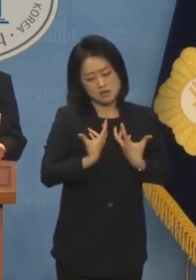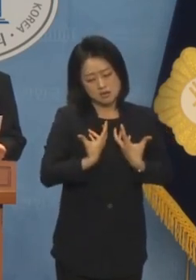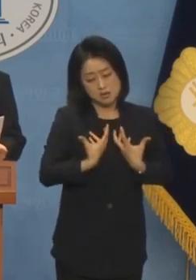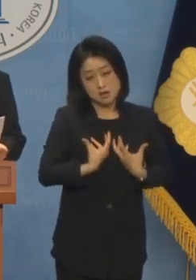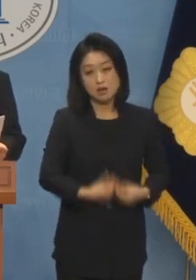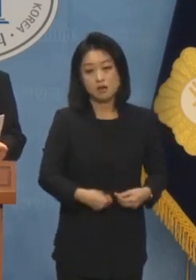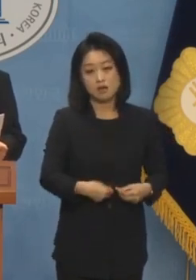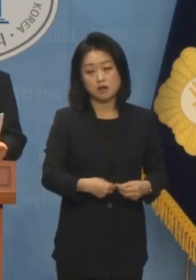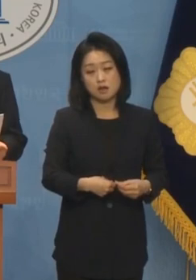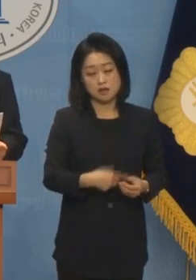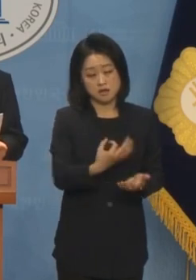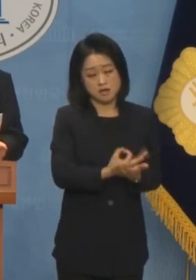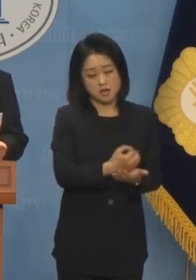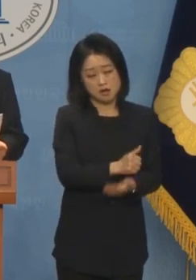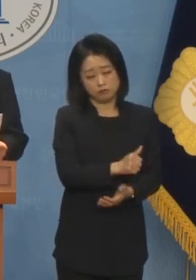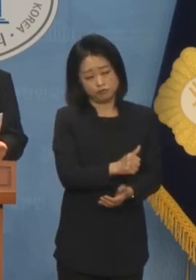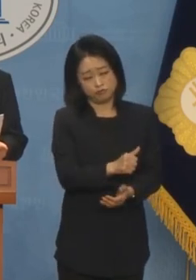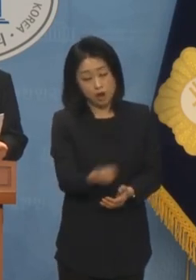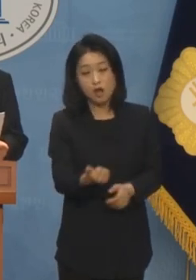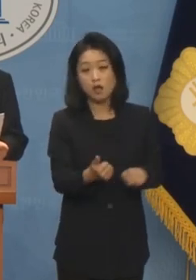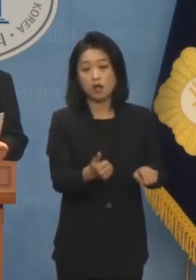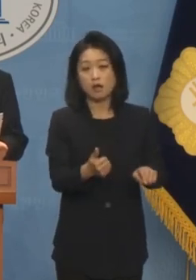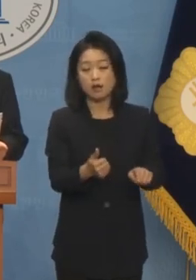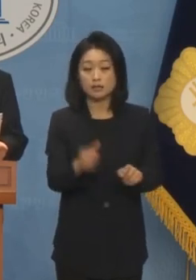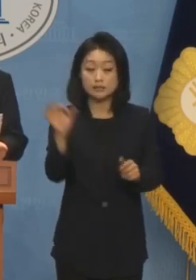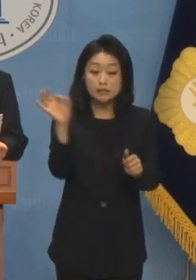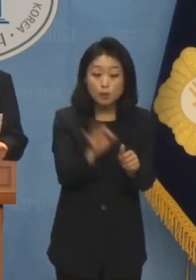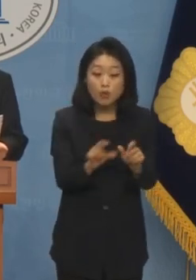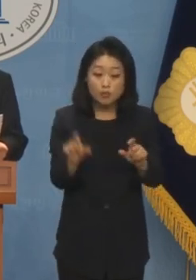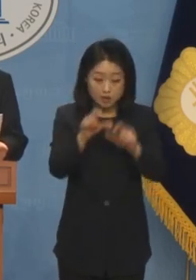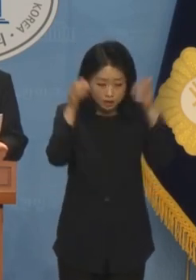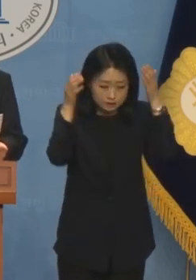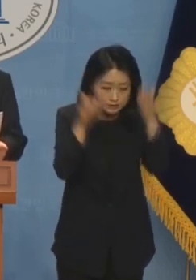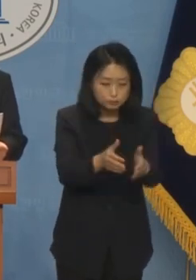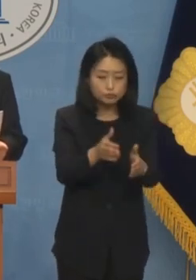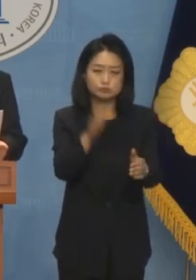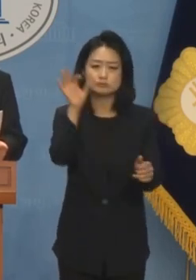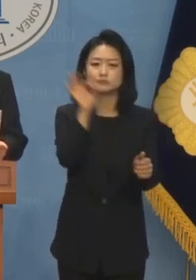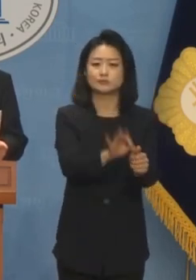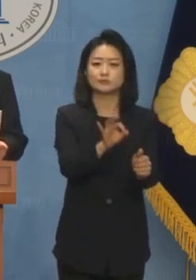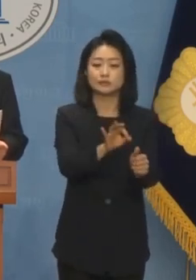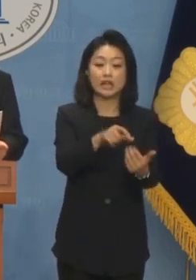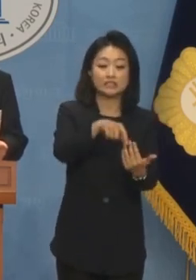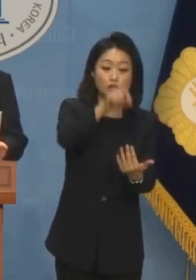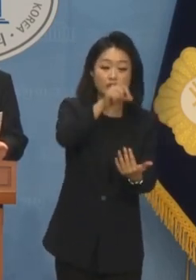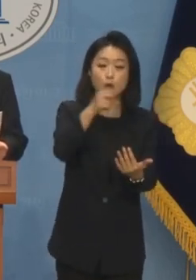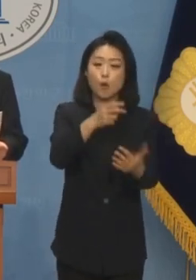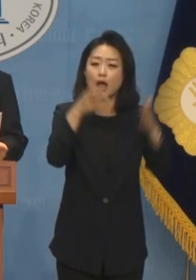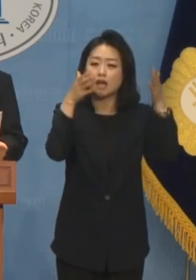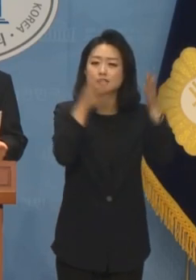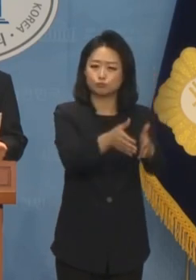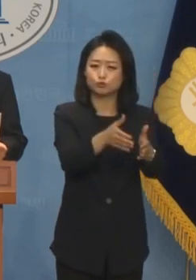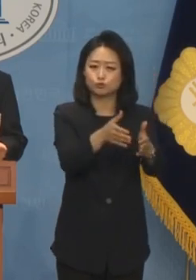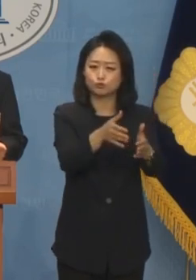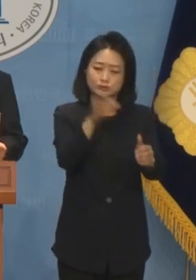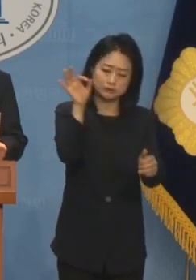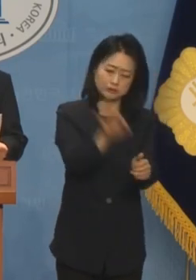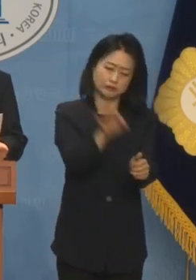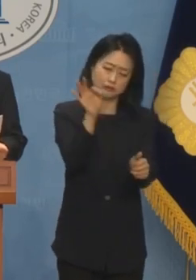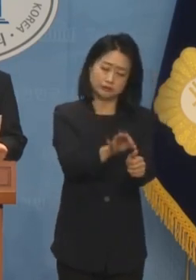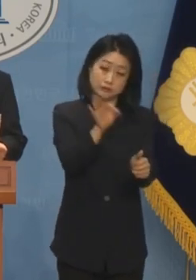것입니다. 지원이 절실하게 필요한 분들에게 선택과 집중으로 단비를